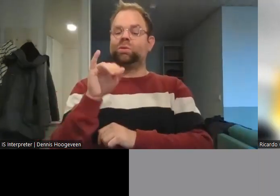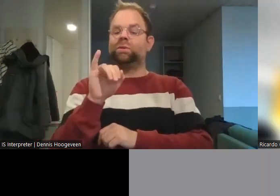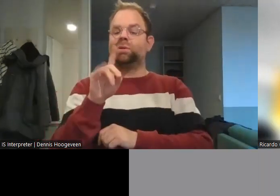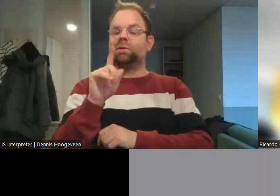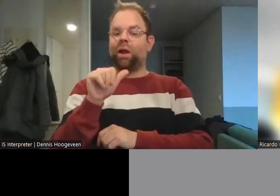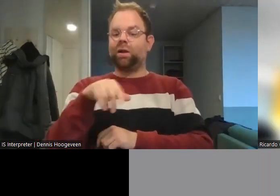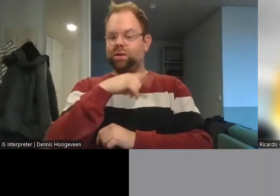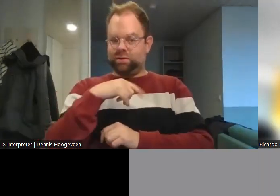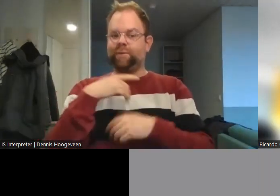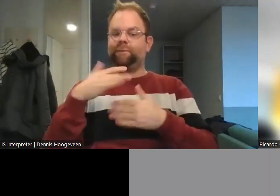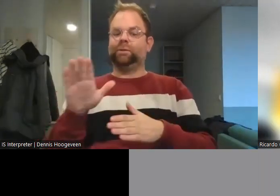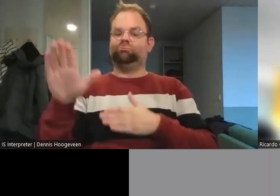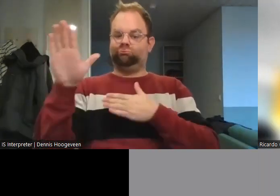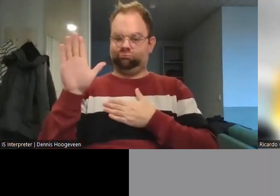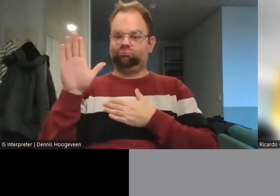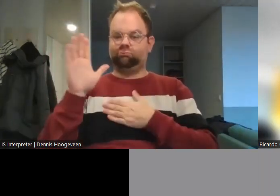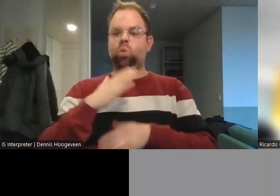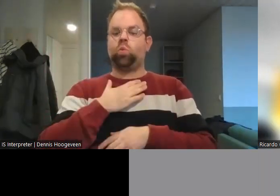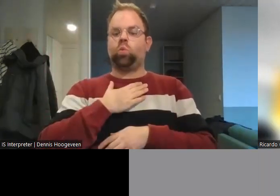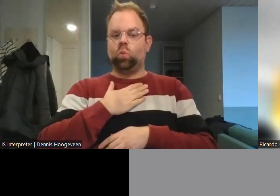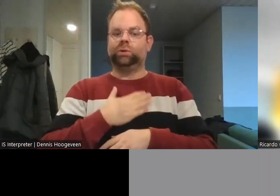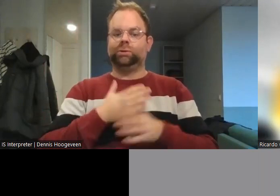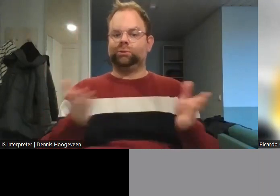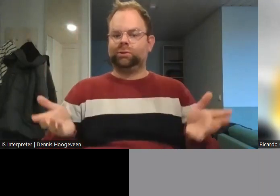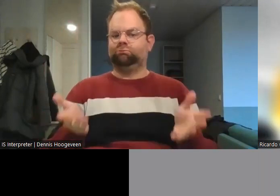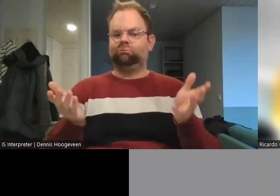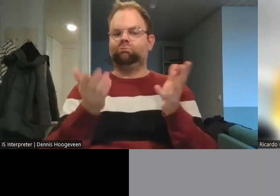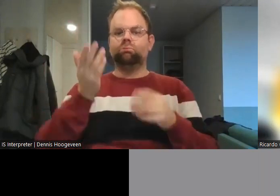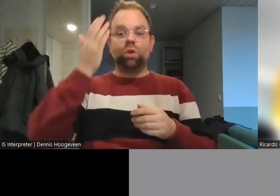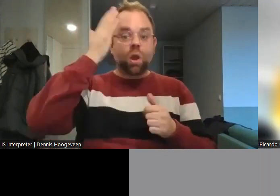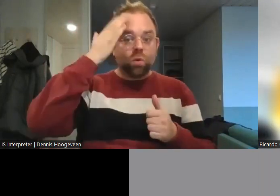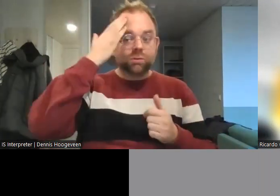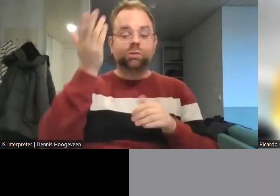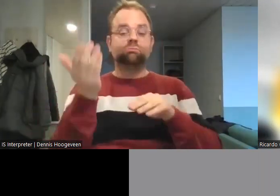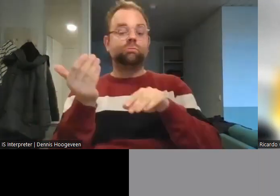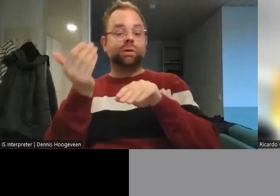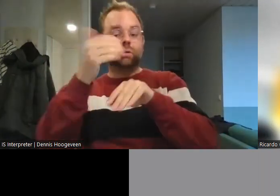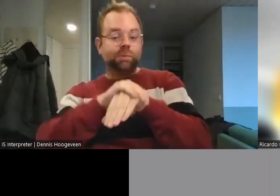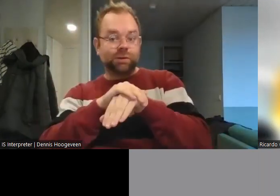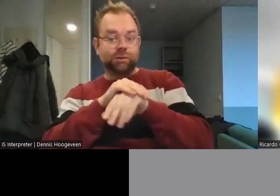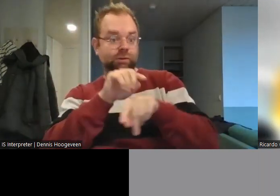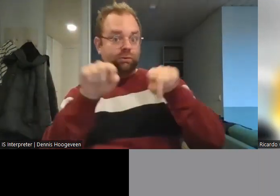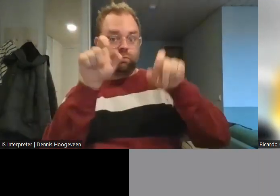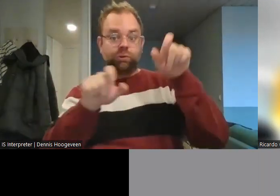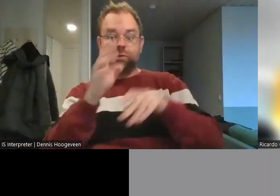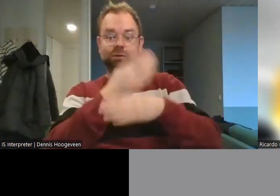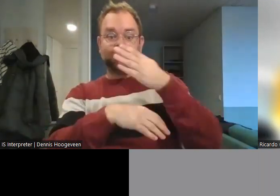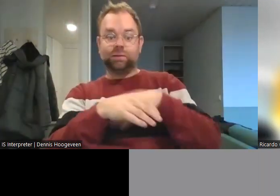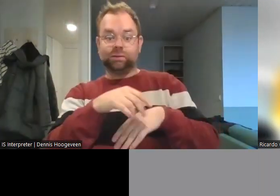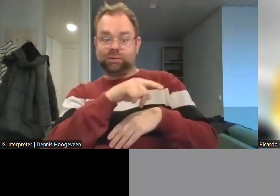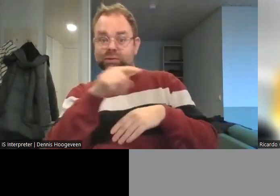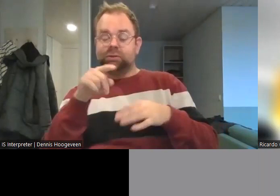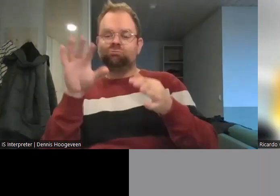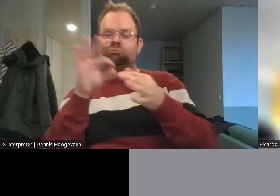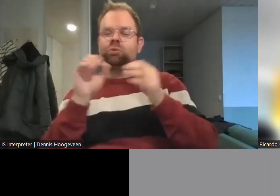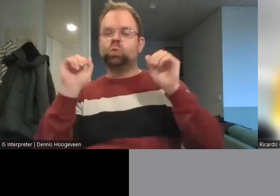et les liens entre l'handicap et l'humanitaire, les réfugiés. C'est pour cette raison-là que nous sommes